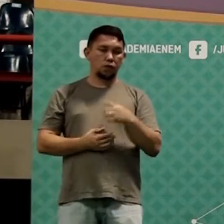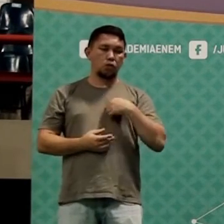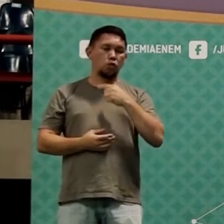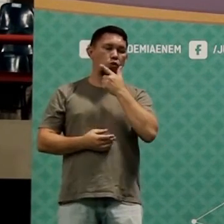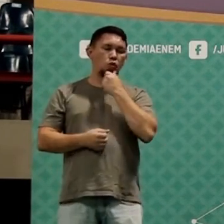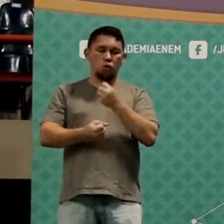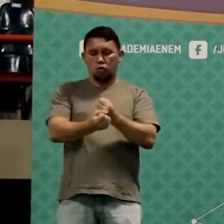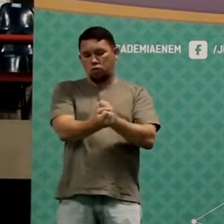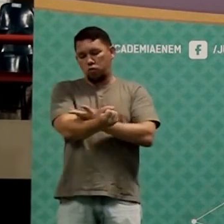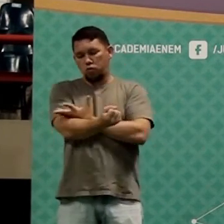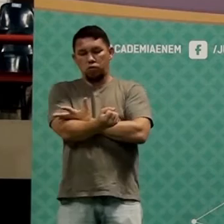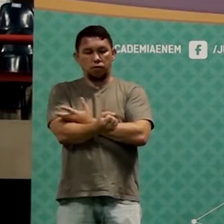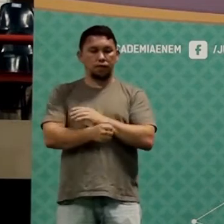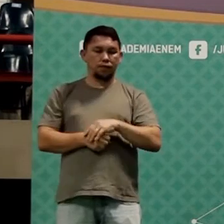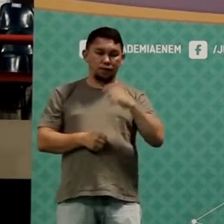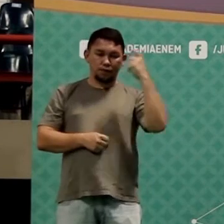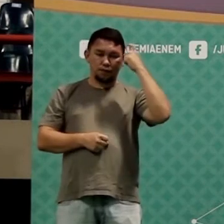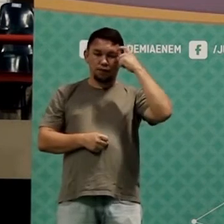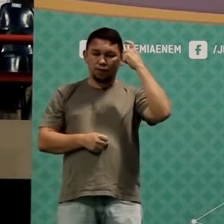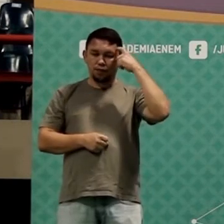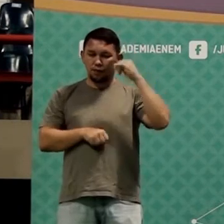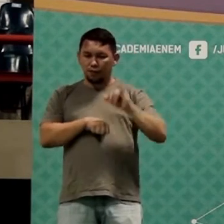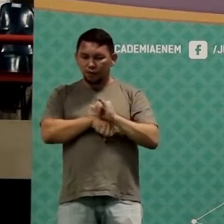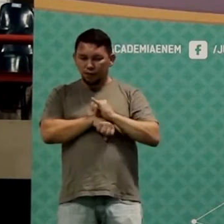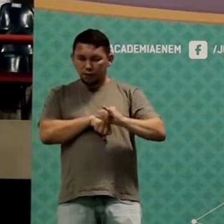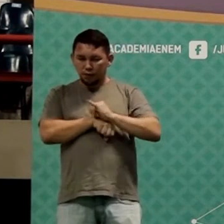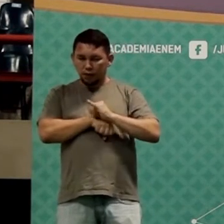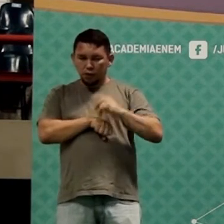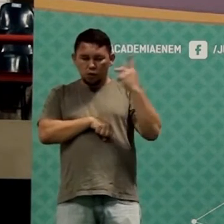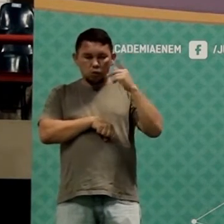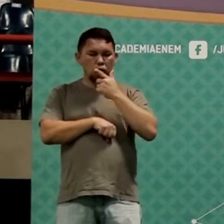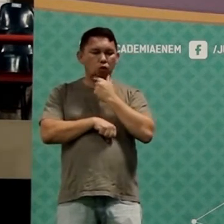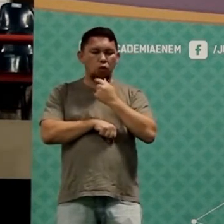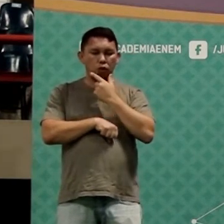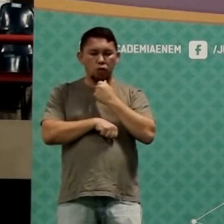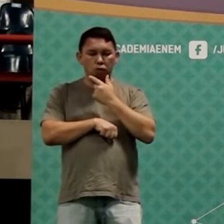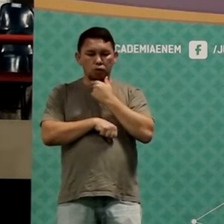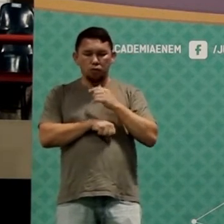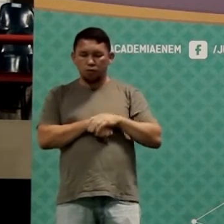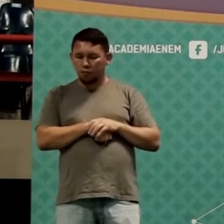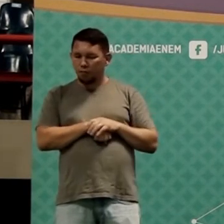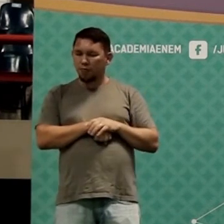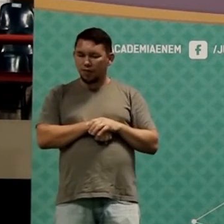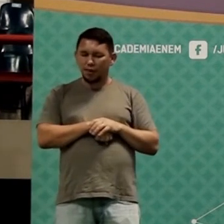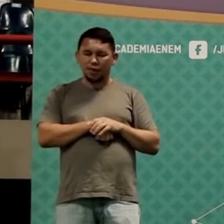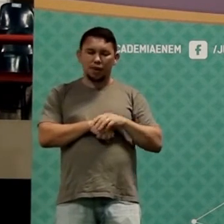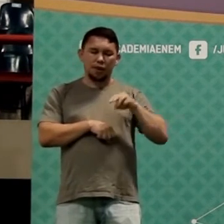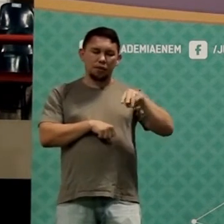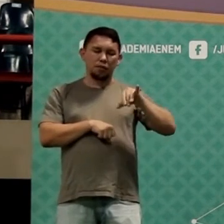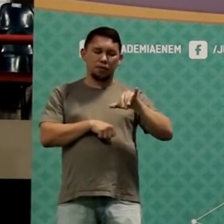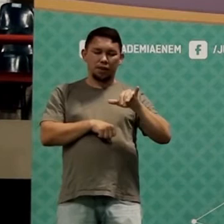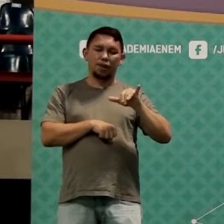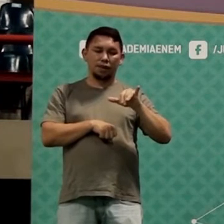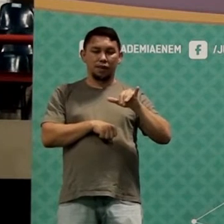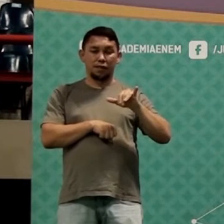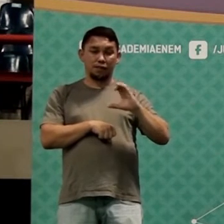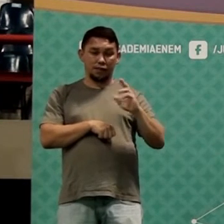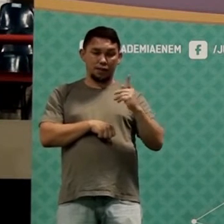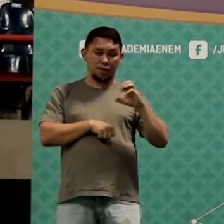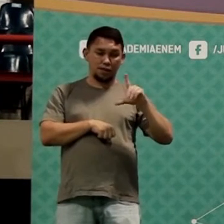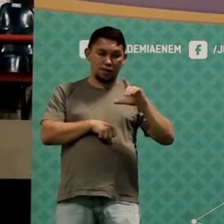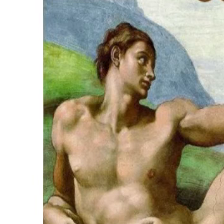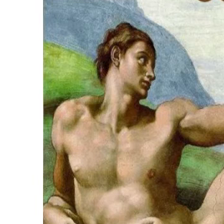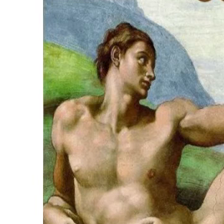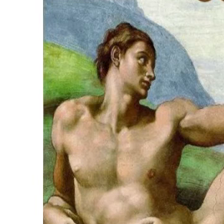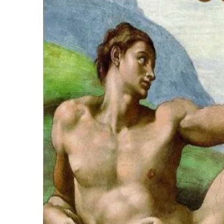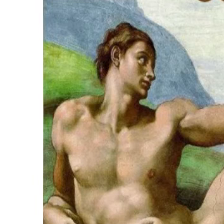sentimento. Ó. Olha a ideia, olha essa cara do Michelangelo para falar sobre o pecado original. O homem pecou.